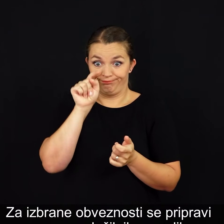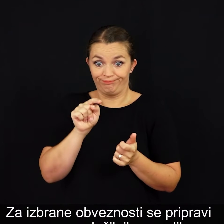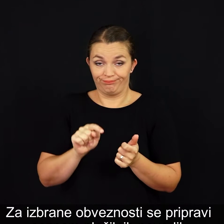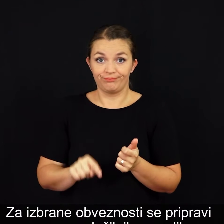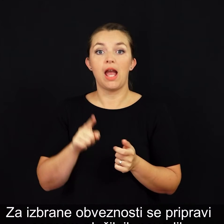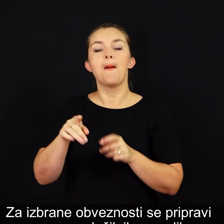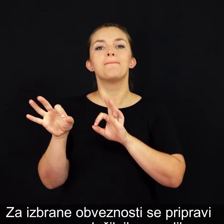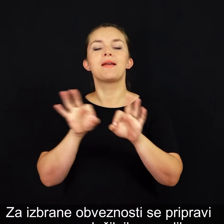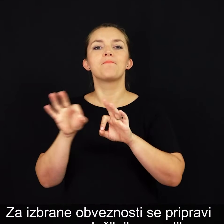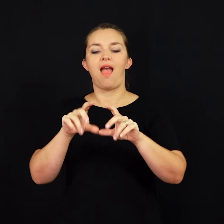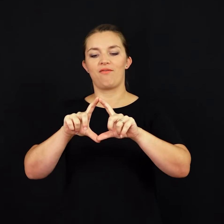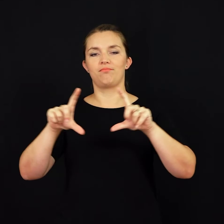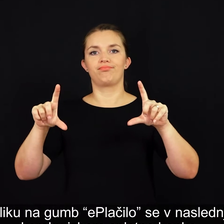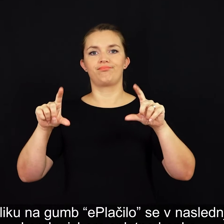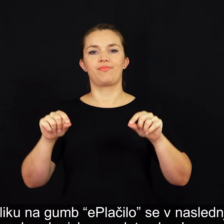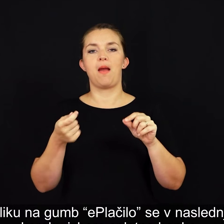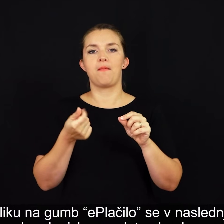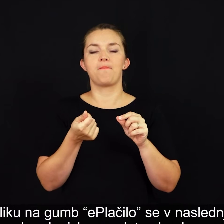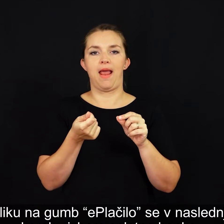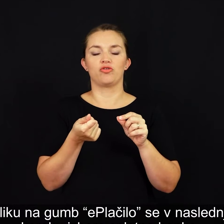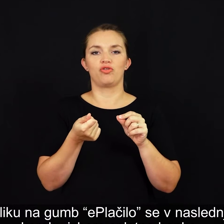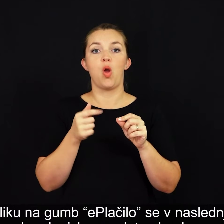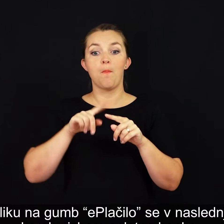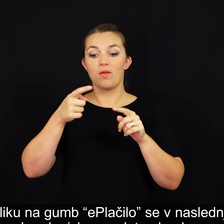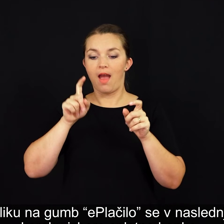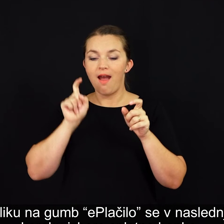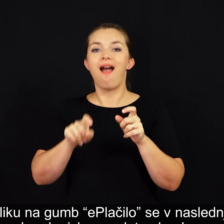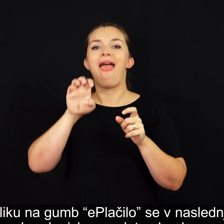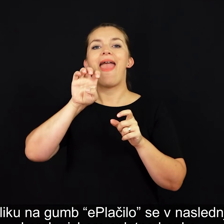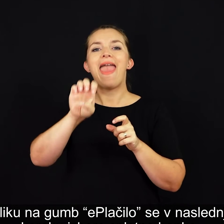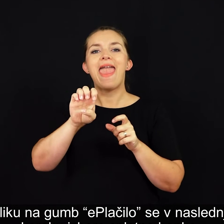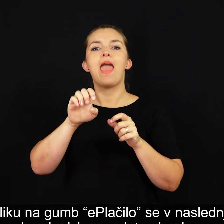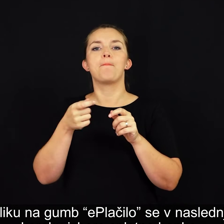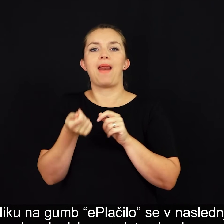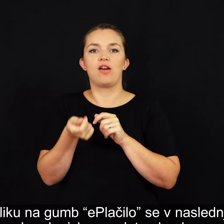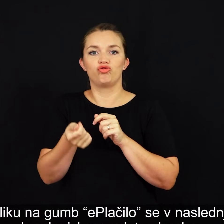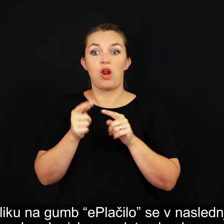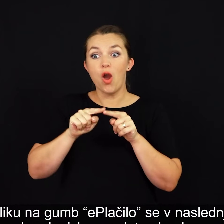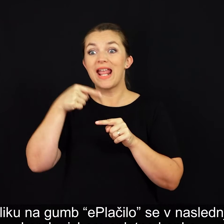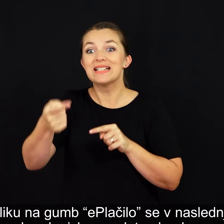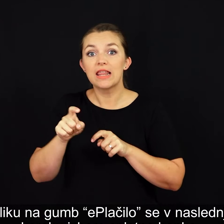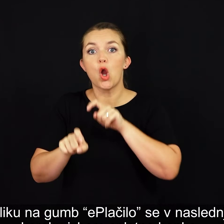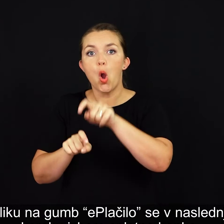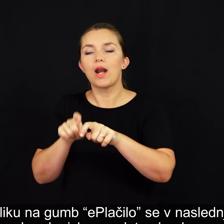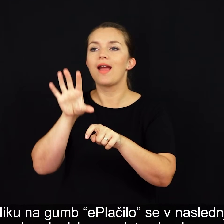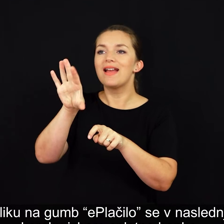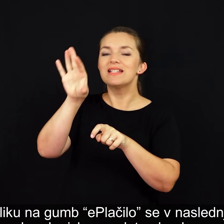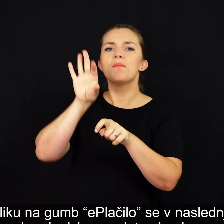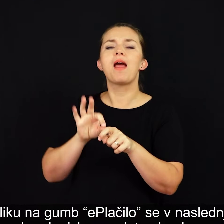plačilnih navodil. Po kliku na gumb E-plačilo se v naslednjem koraku izbere spletno banko,